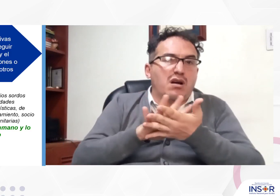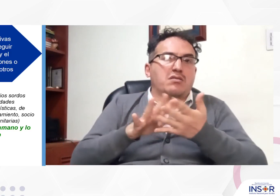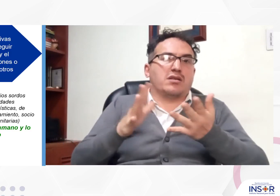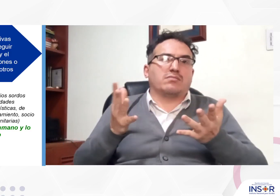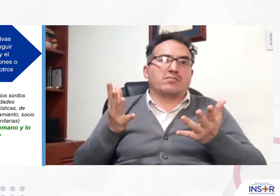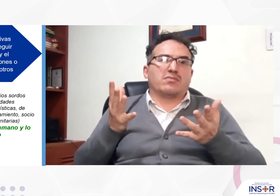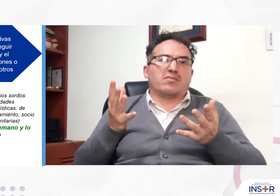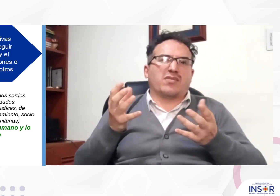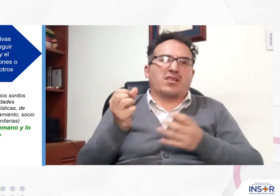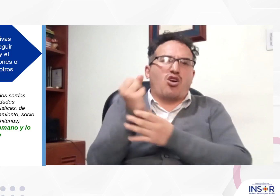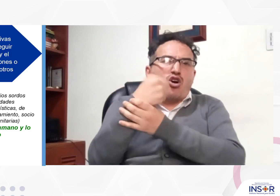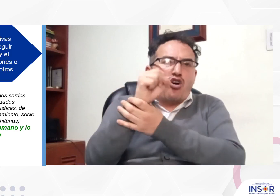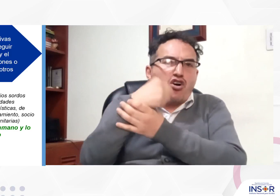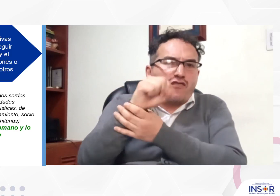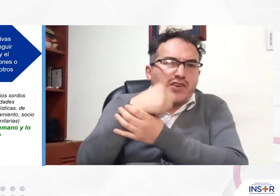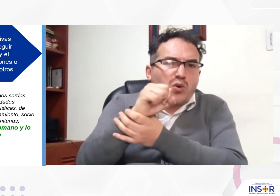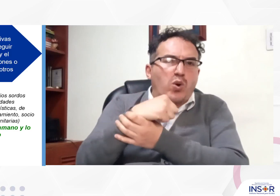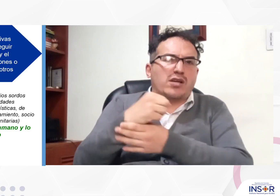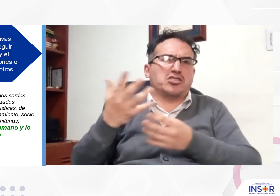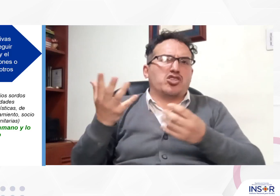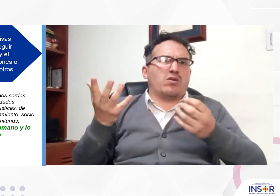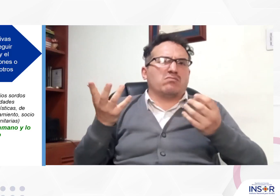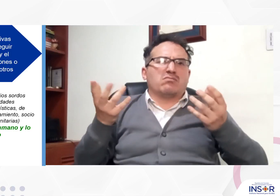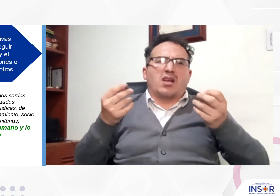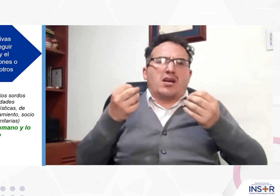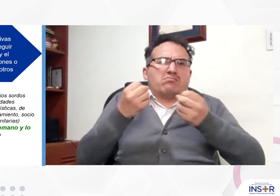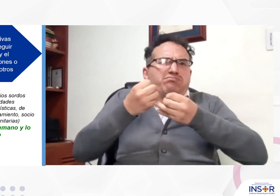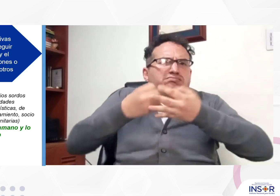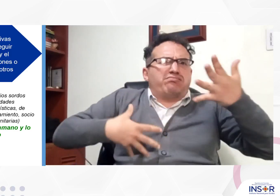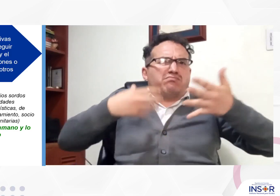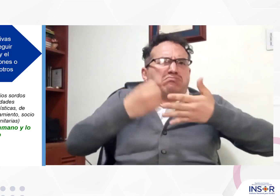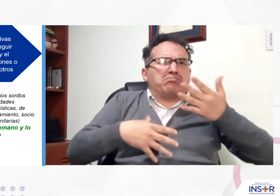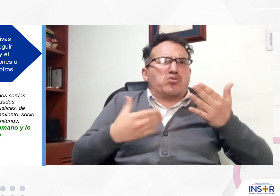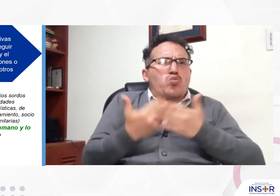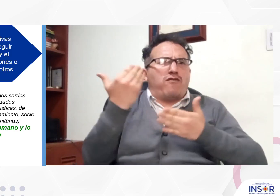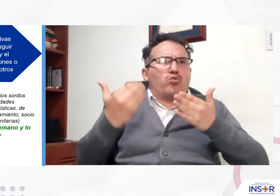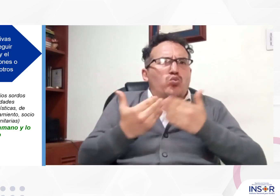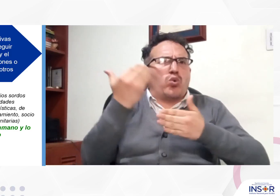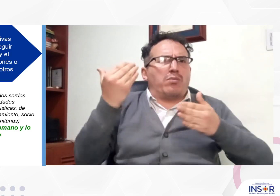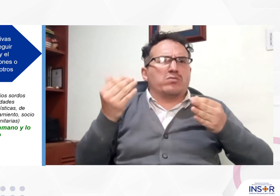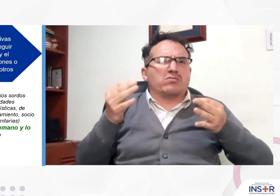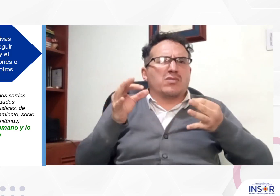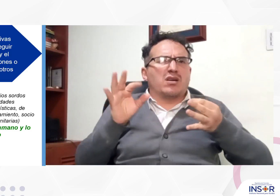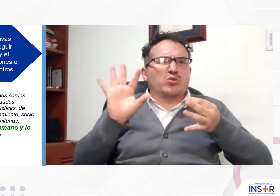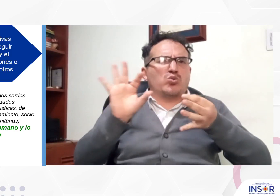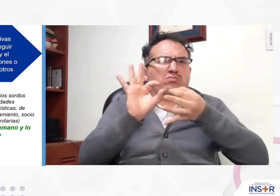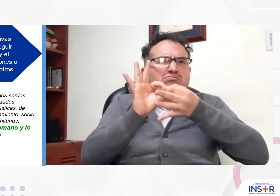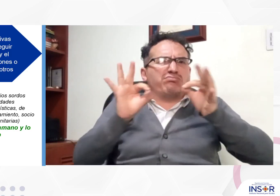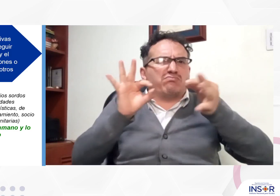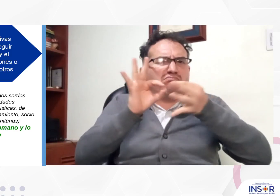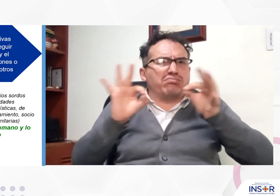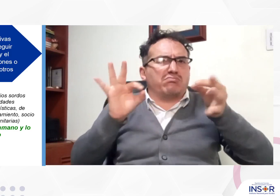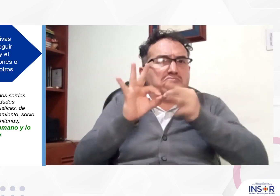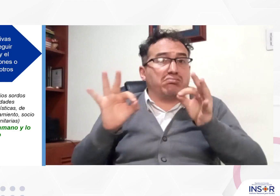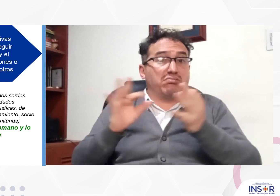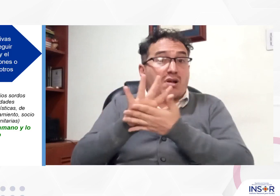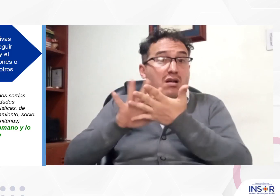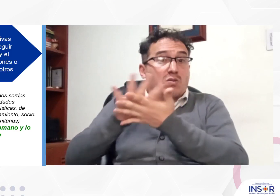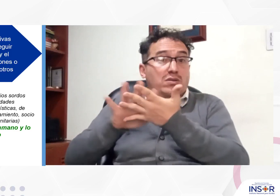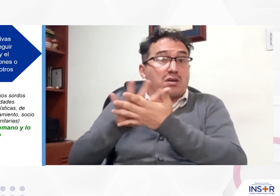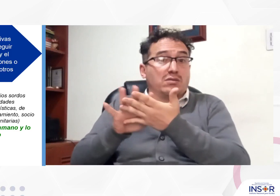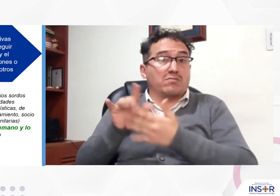de señas, su gramática, la lengua de señas colombiana, gramática, configuración, entre otros factores que de